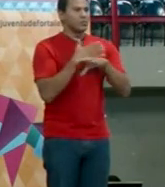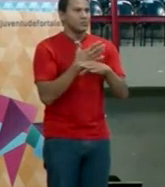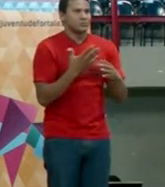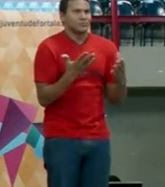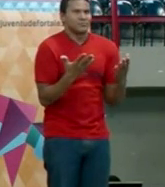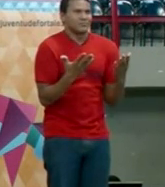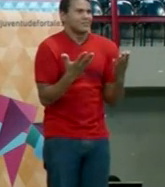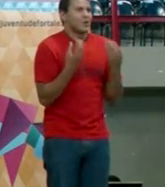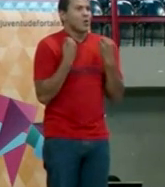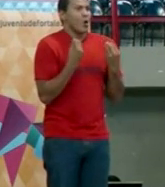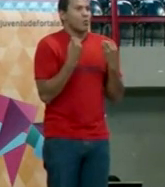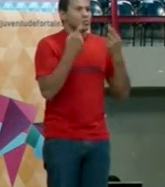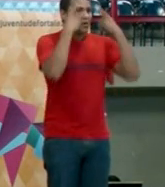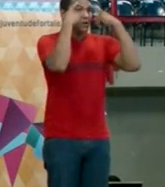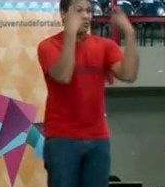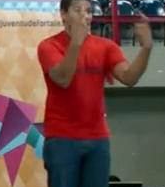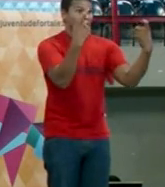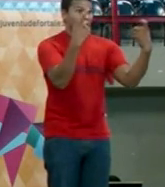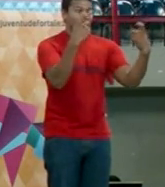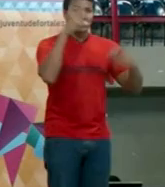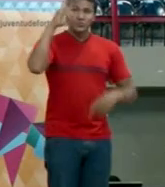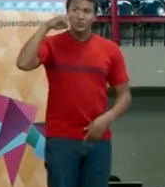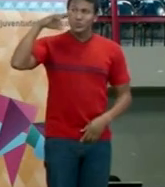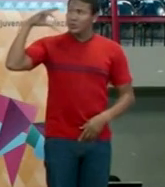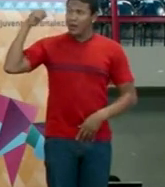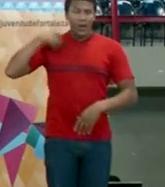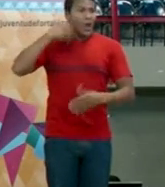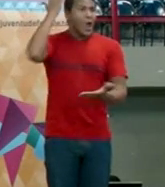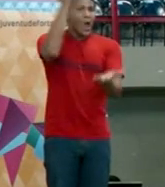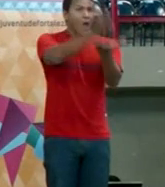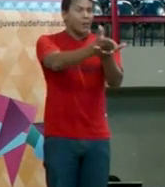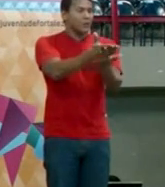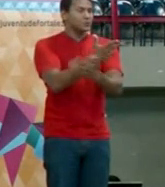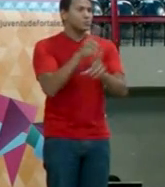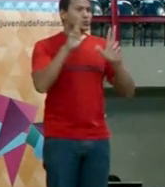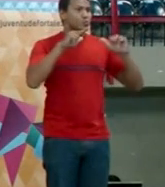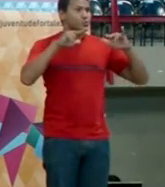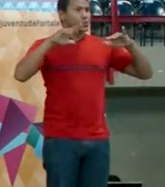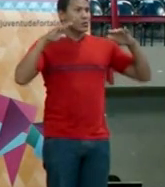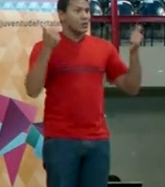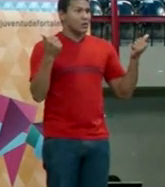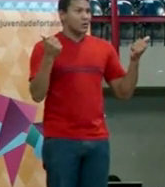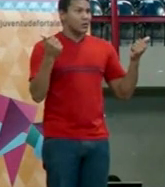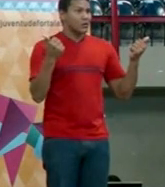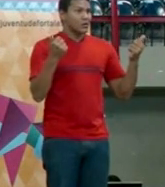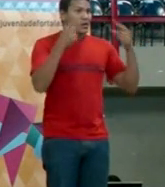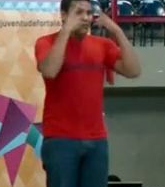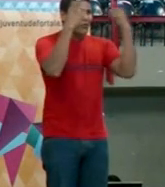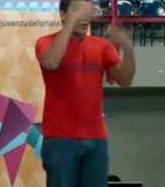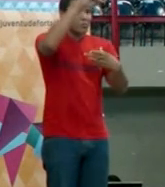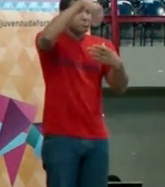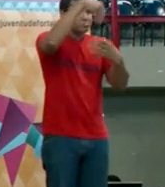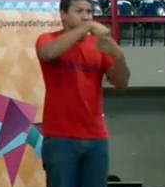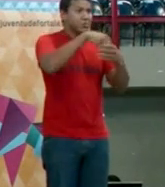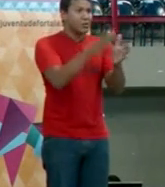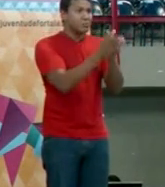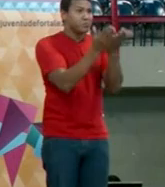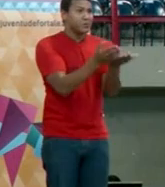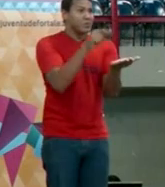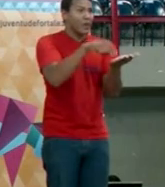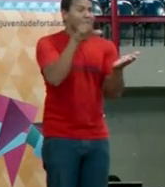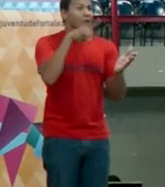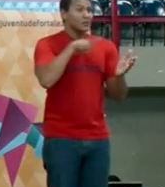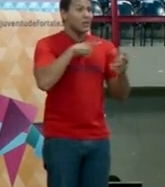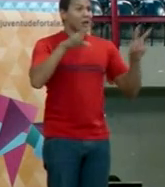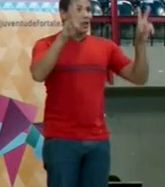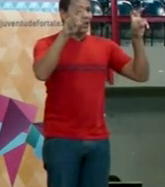cabeça, nunca a violência vai acabar. A violência é bíblica, está lá no primeiro livro, Gênesis,